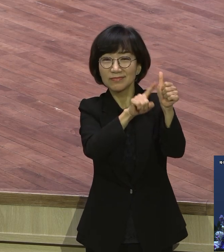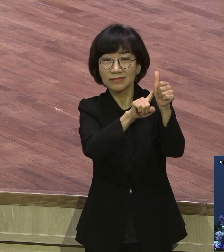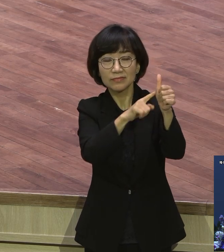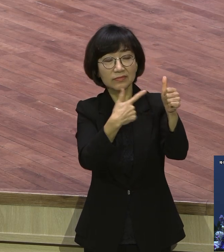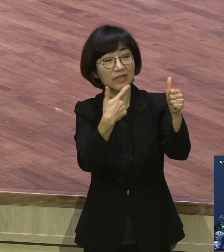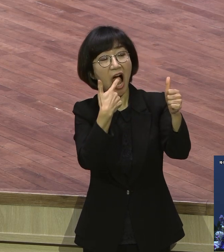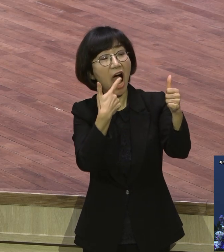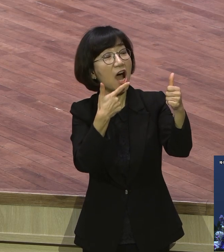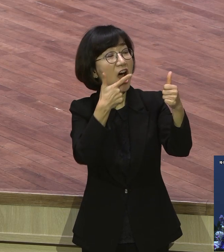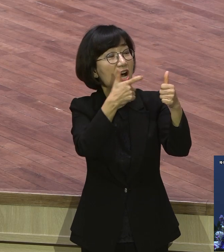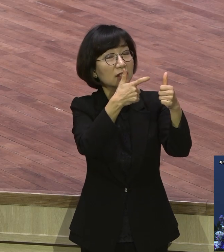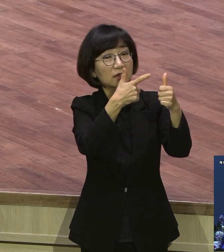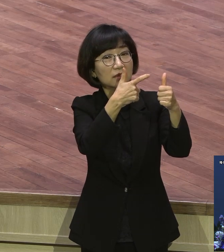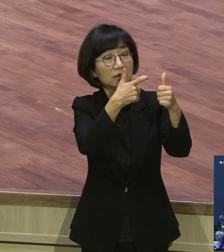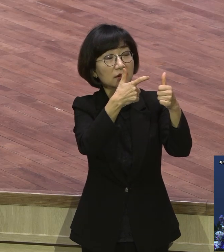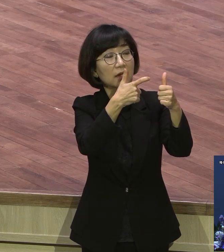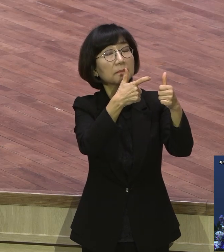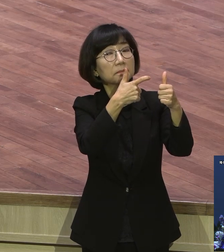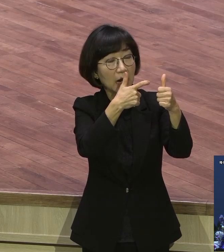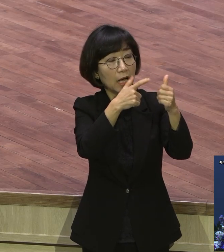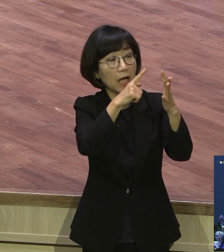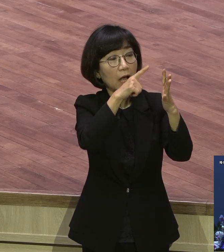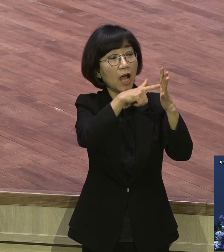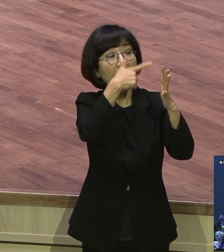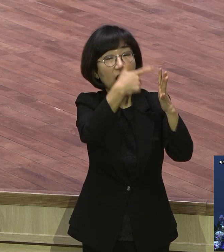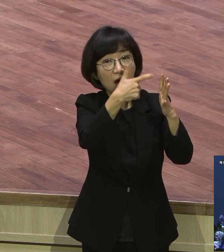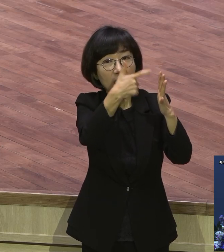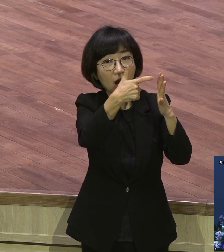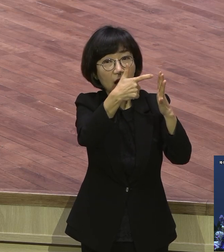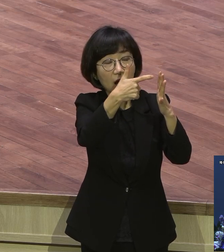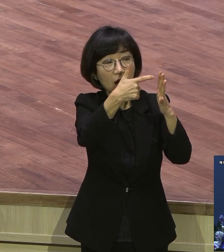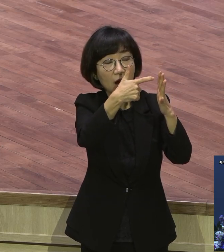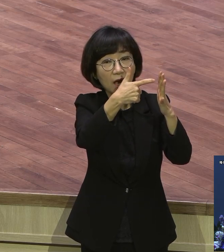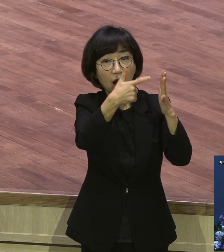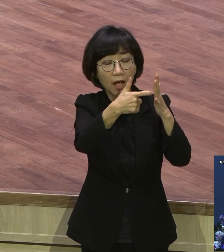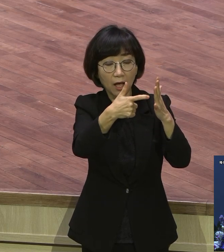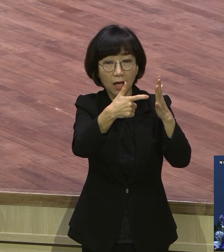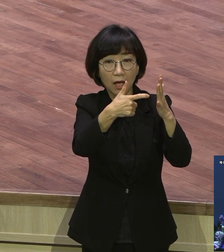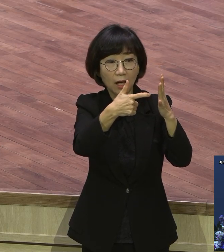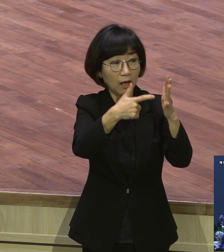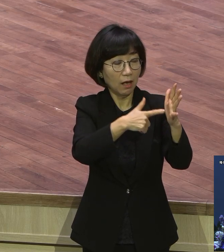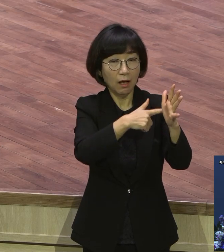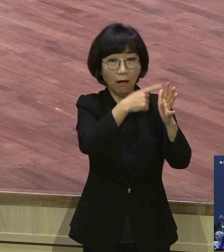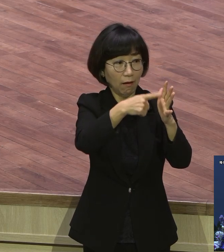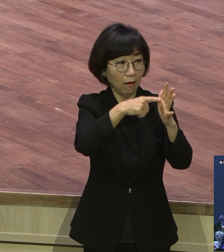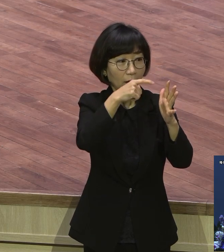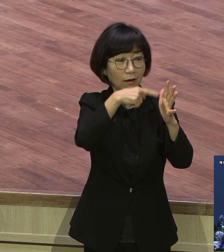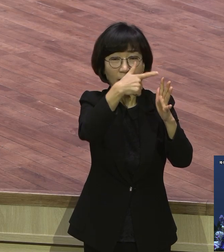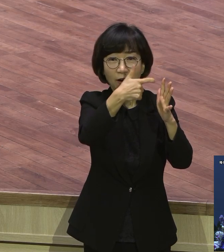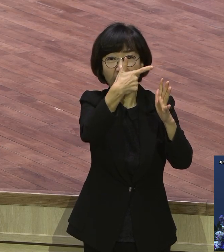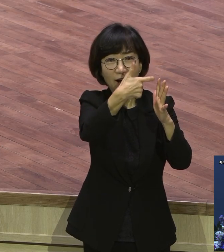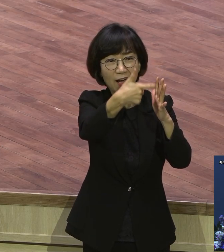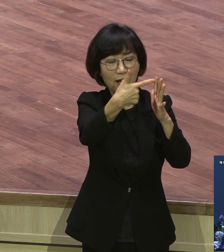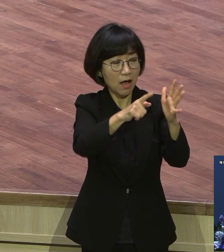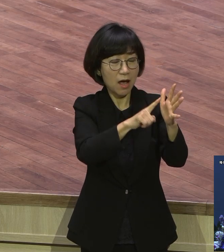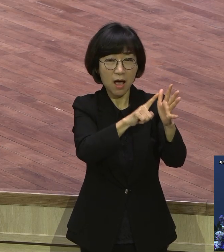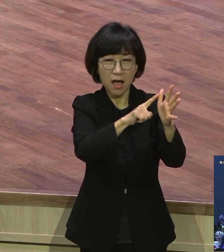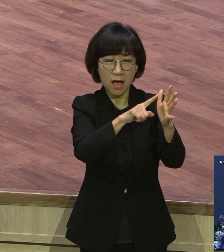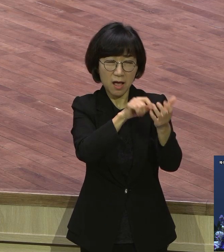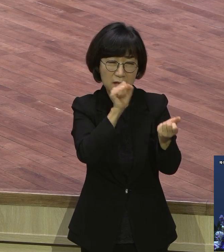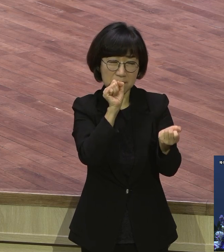소금을 뿌리면서 계속해서 소독하지도 않고 성도들 입에 뿌려대니까